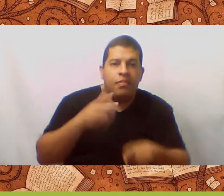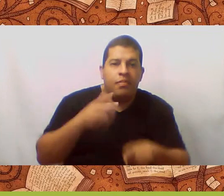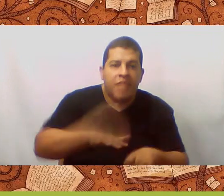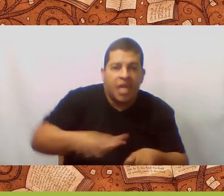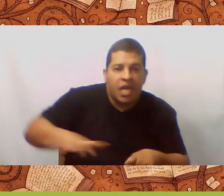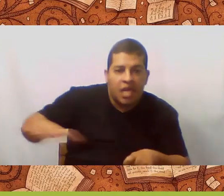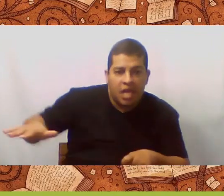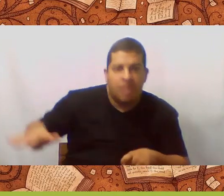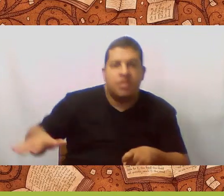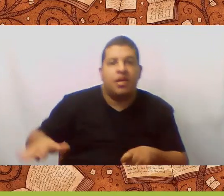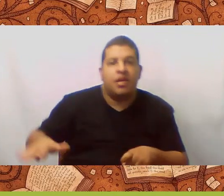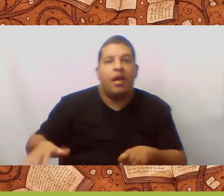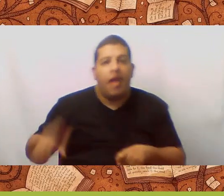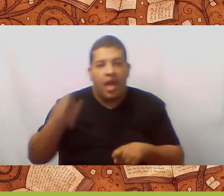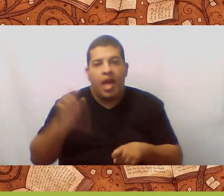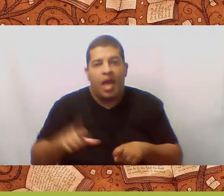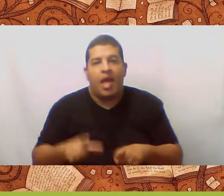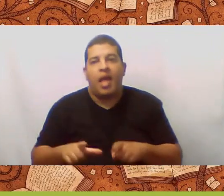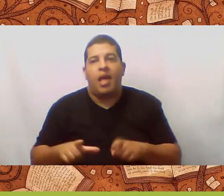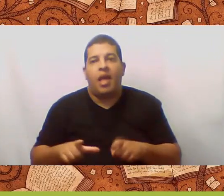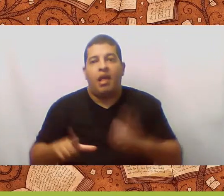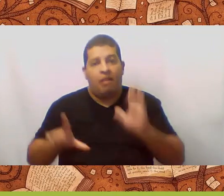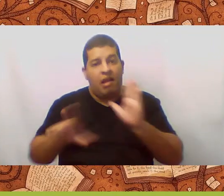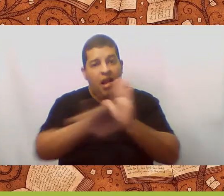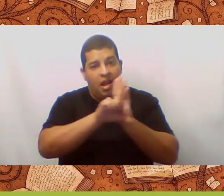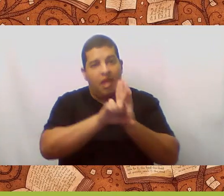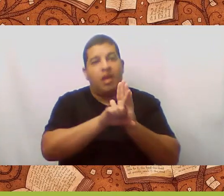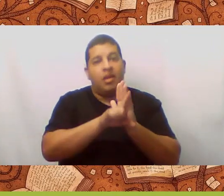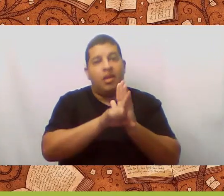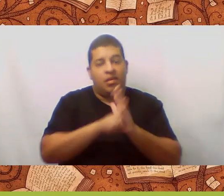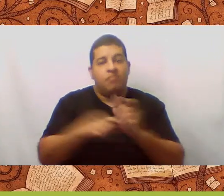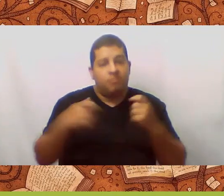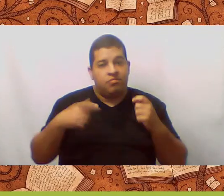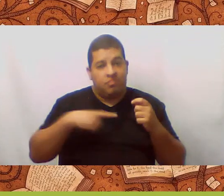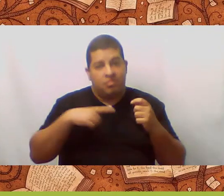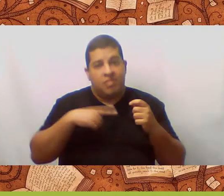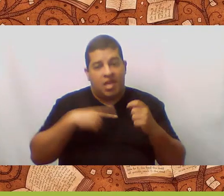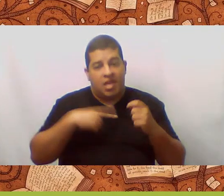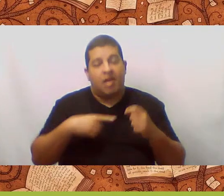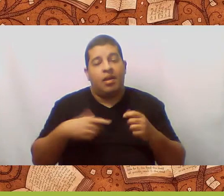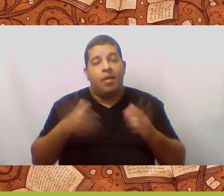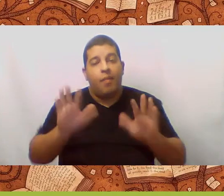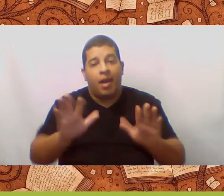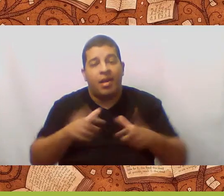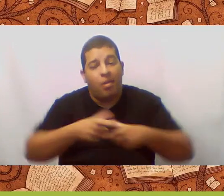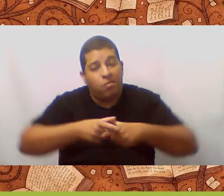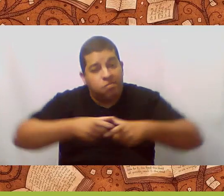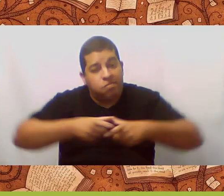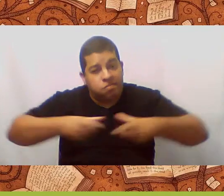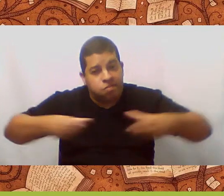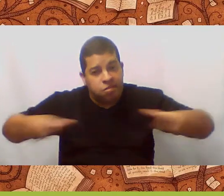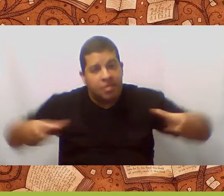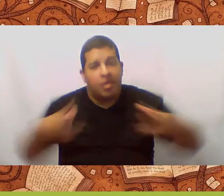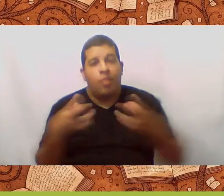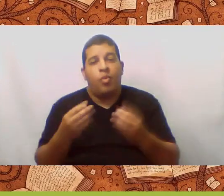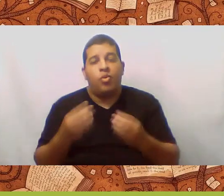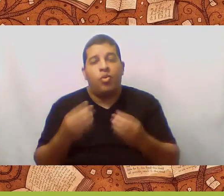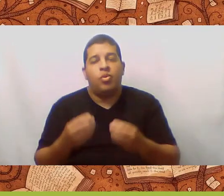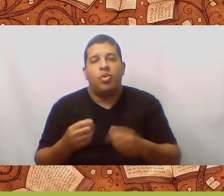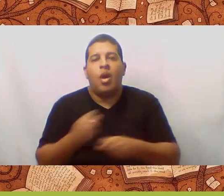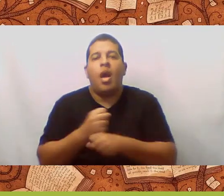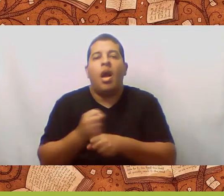crime no Ocidente, ele cresceu e cresceu muito a partir dos anos 60,